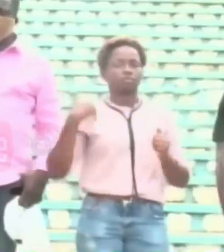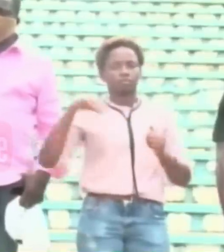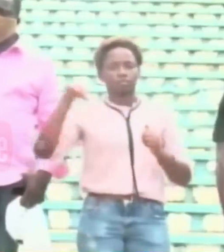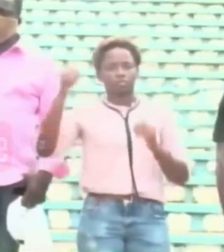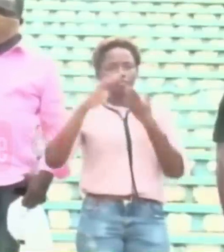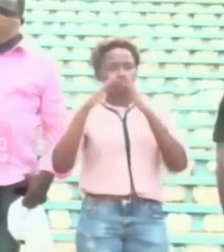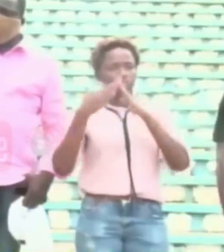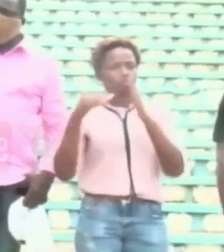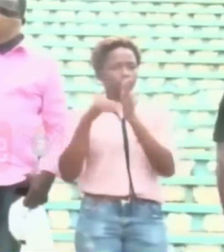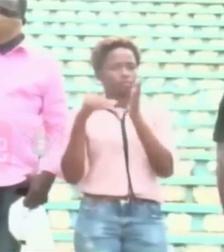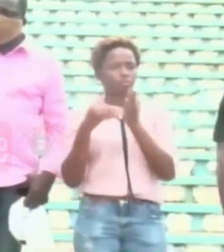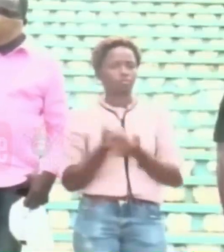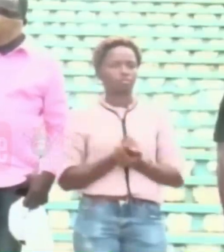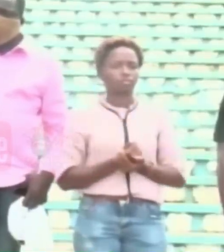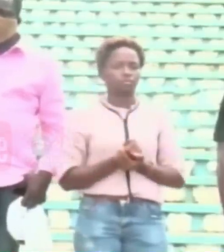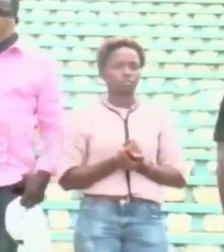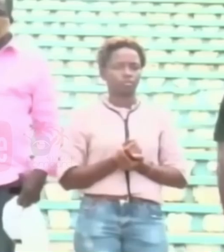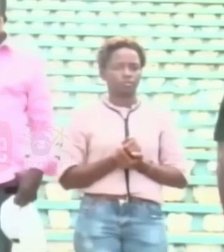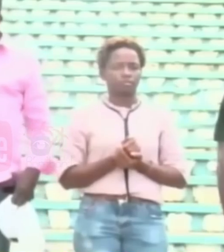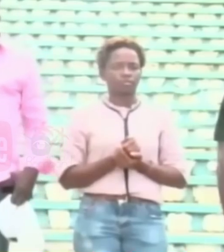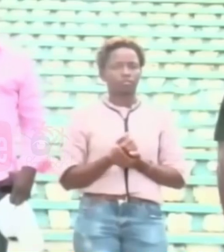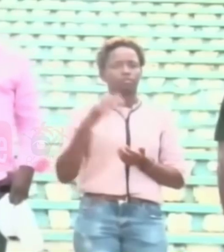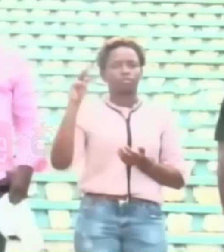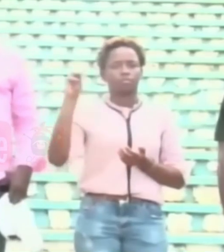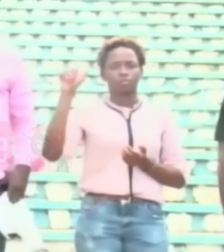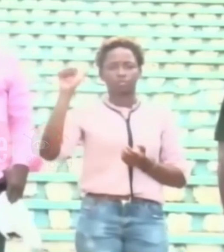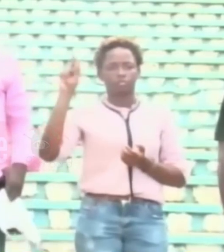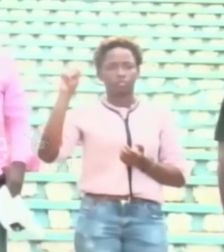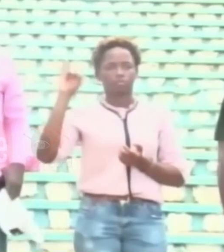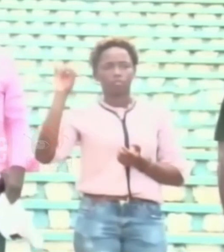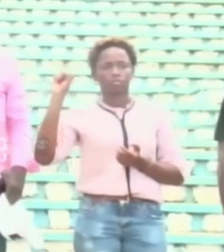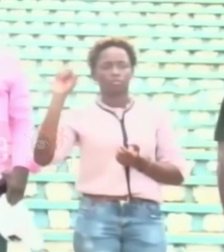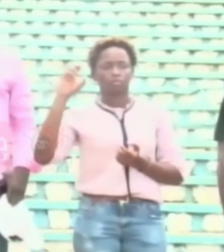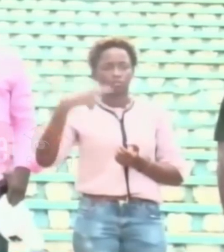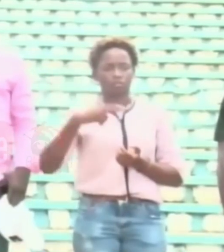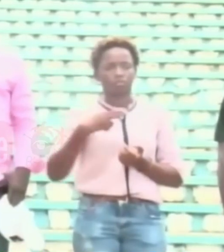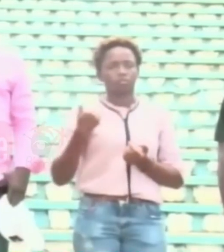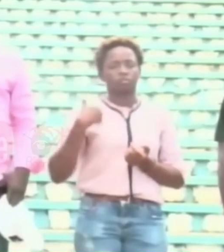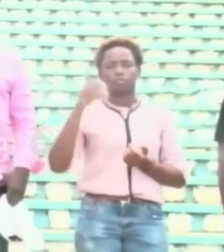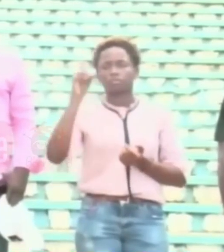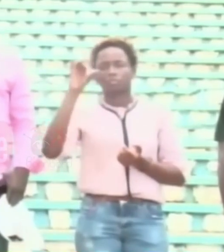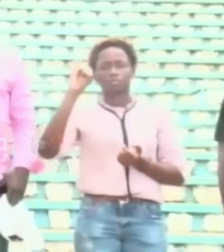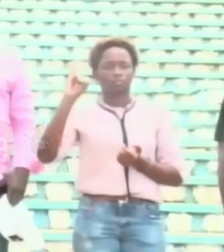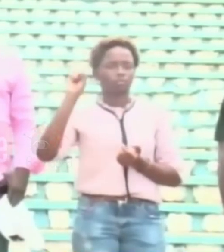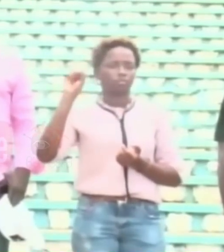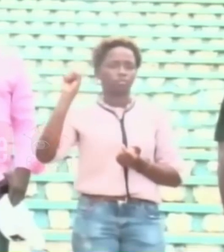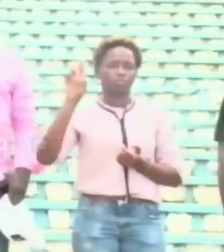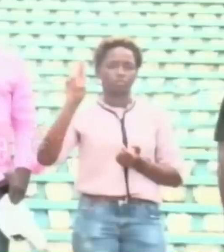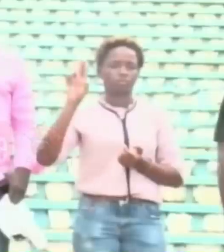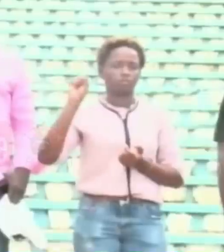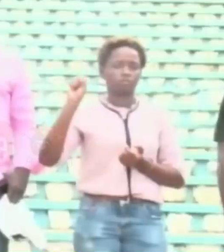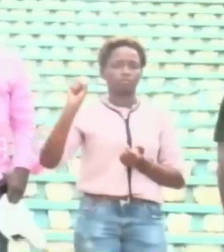commune encore peut te dire les limitrophes. Les limitrophes avec Maniche. Quand il y a les limitrophes, je crois que 16 limitrophes avec